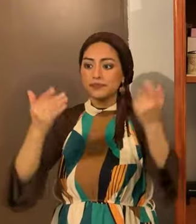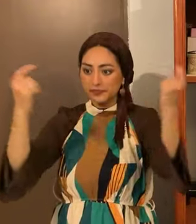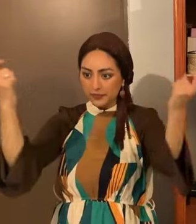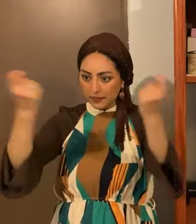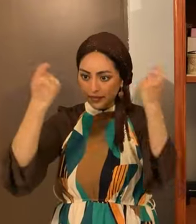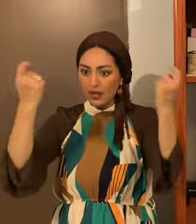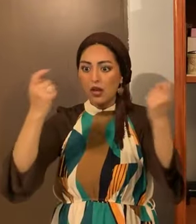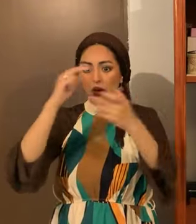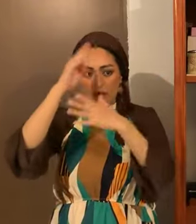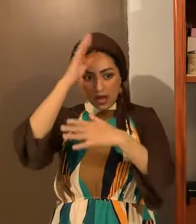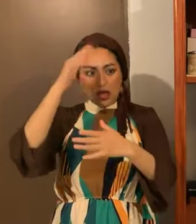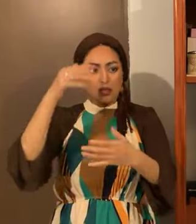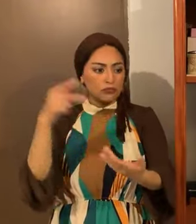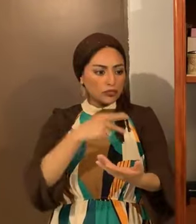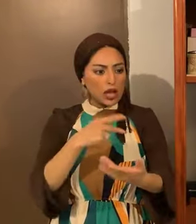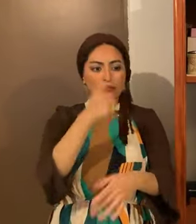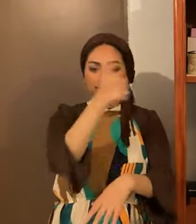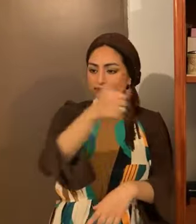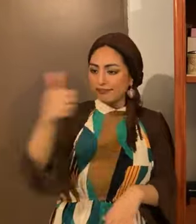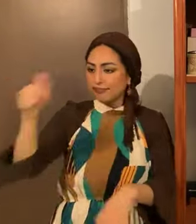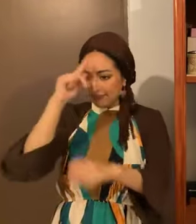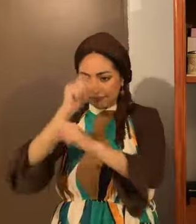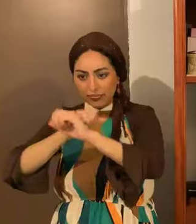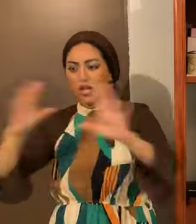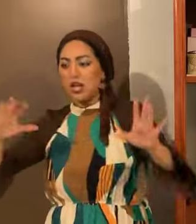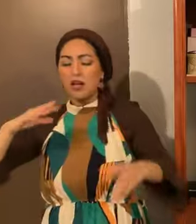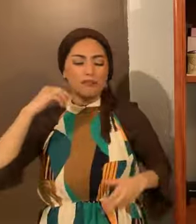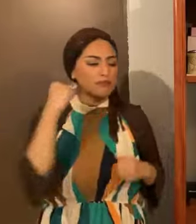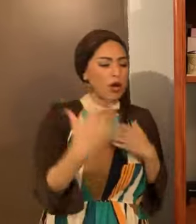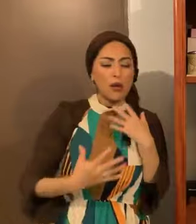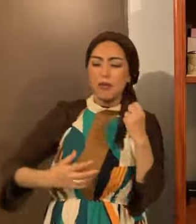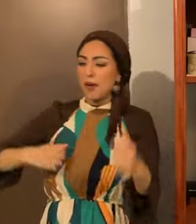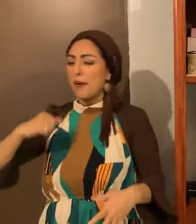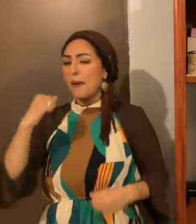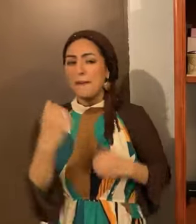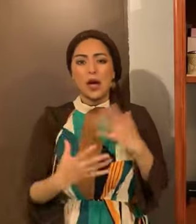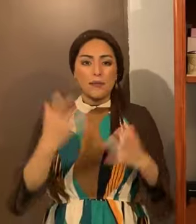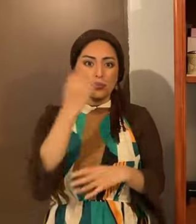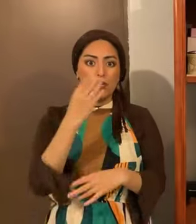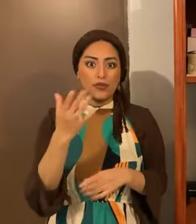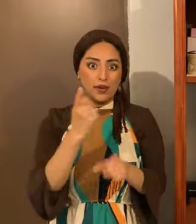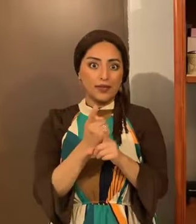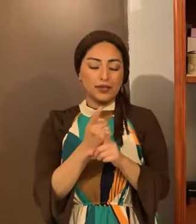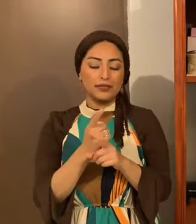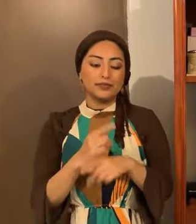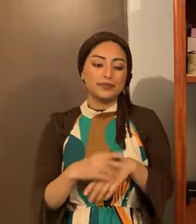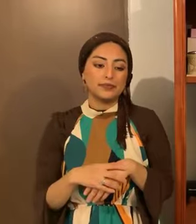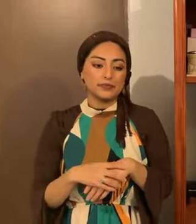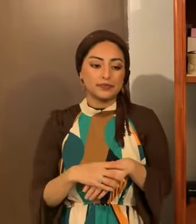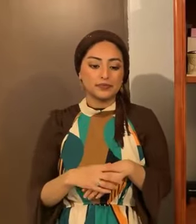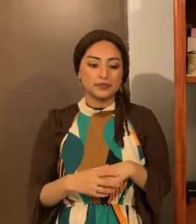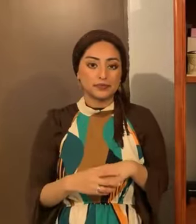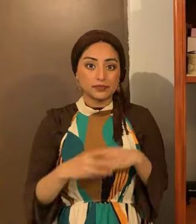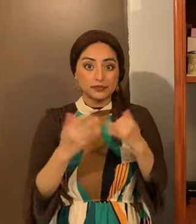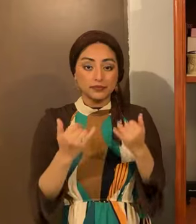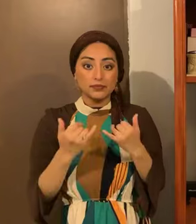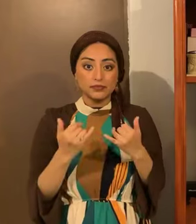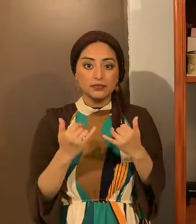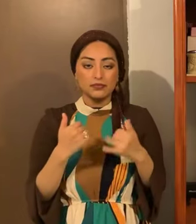exaltemos, hagamos los salmos cantándolos, y eso es muy bonito. Ahorita